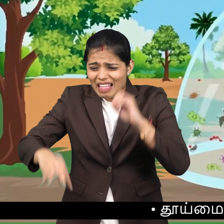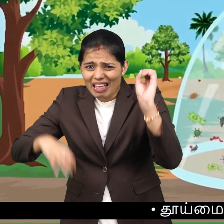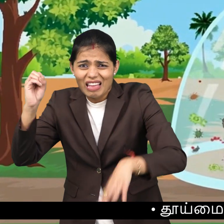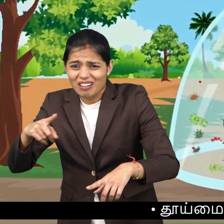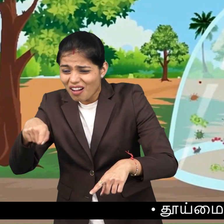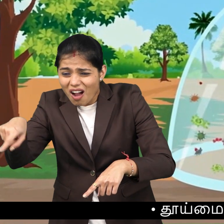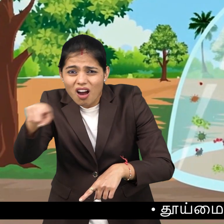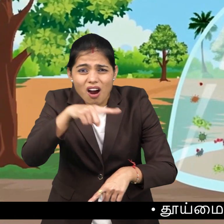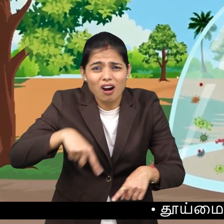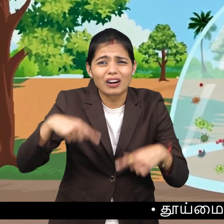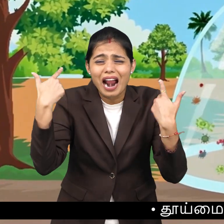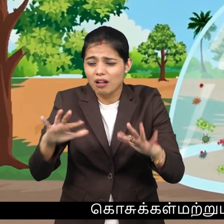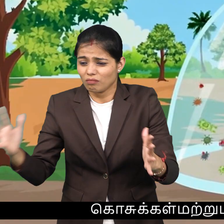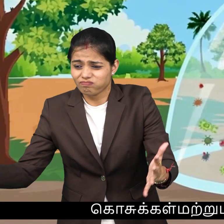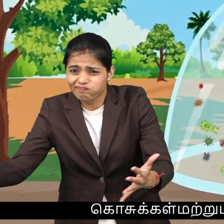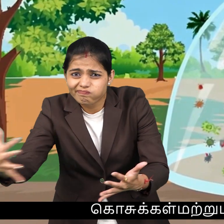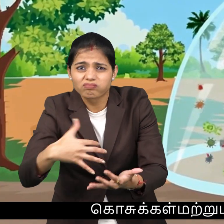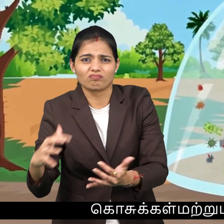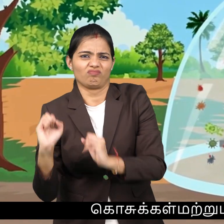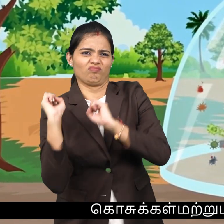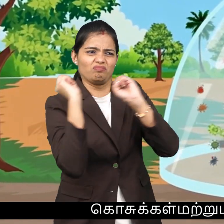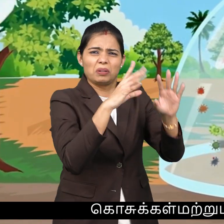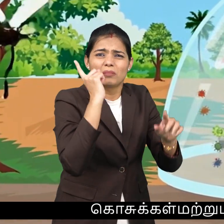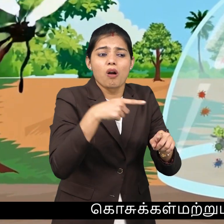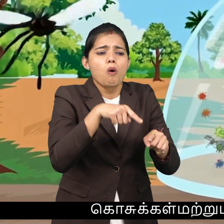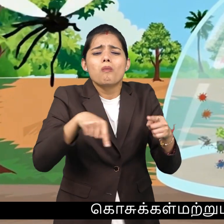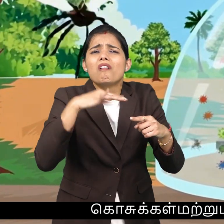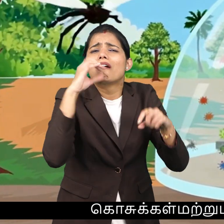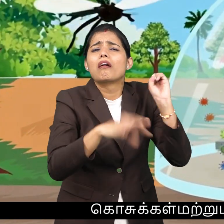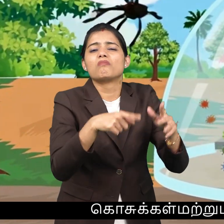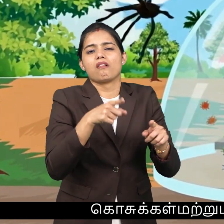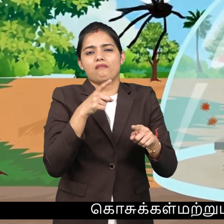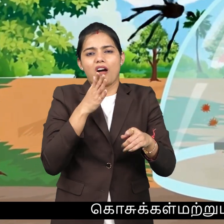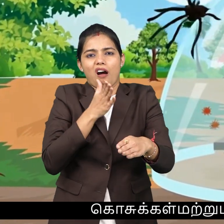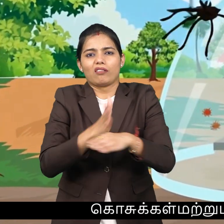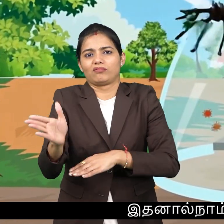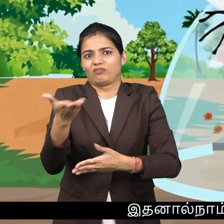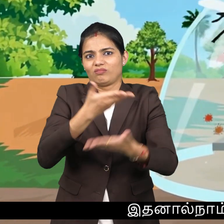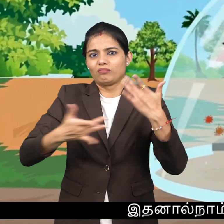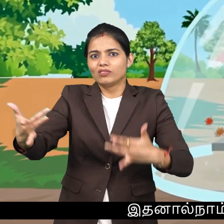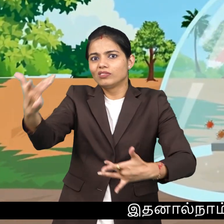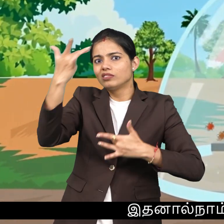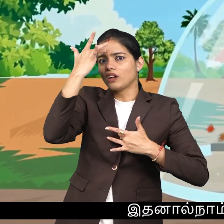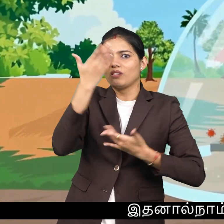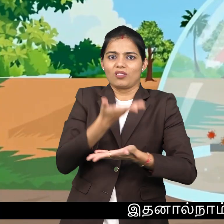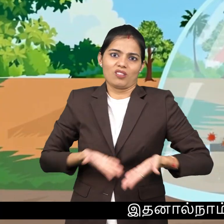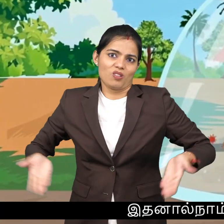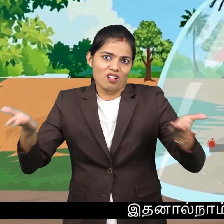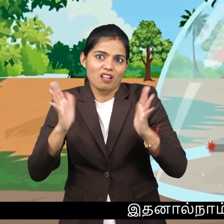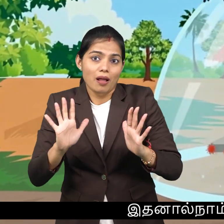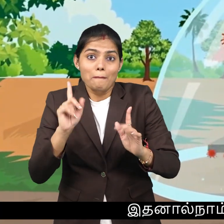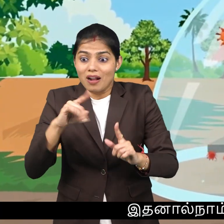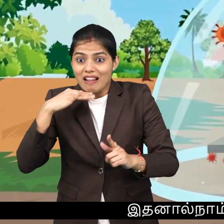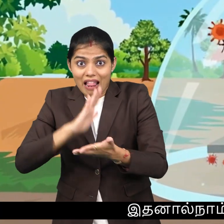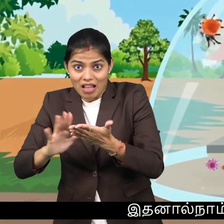தூய்மையான சுற்றுப்புறம் ஈக்கள், கொசுக்கள் மற்றும் கிருமிகளை தள்ளி வைக்கிறது. இதனால் நாம்